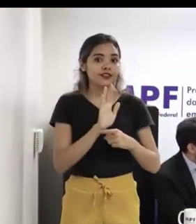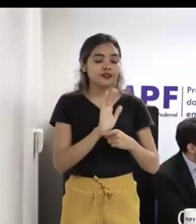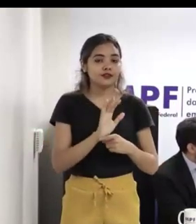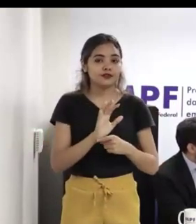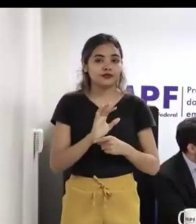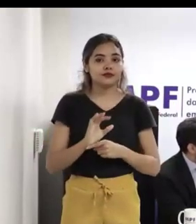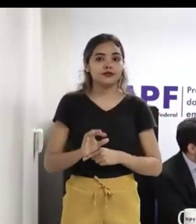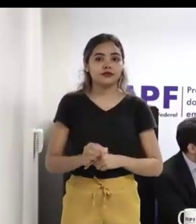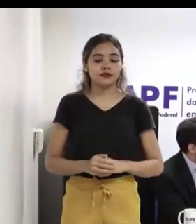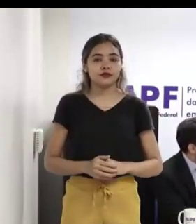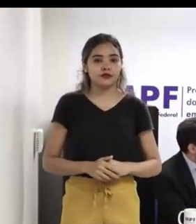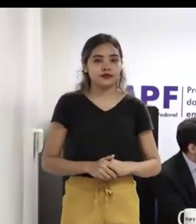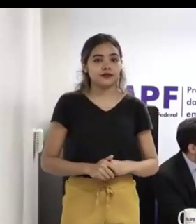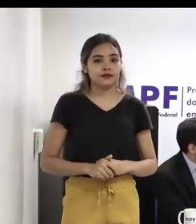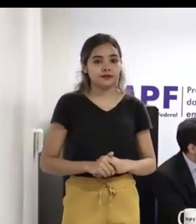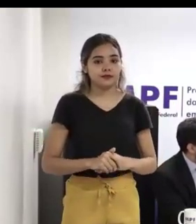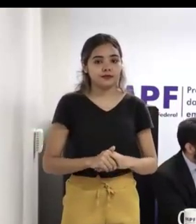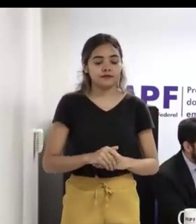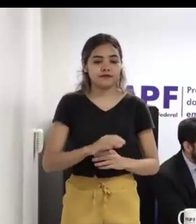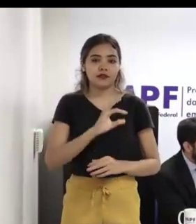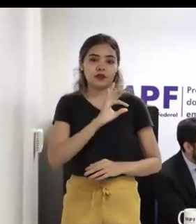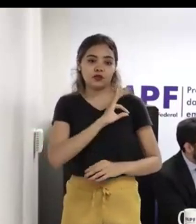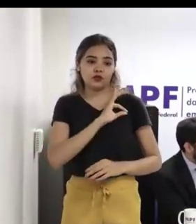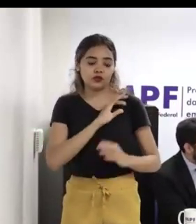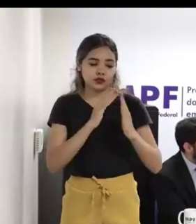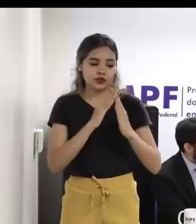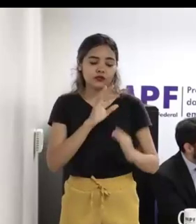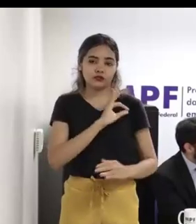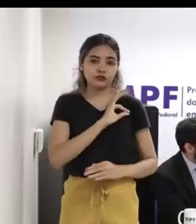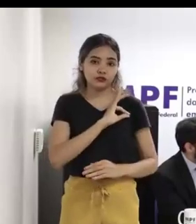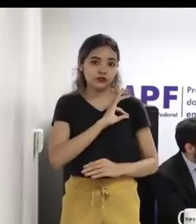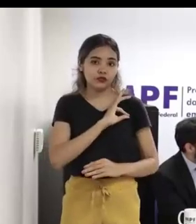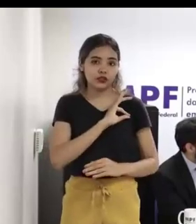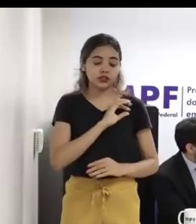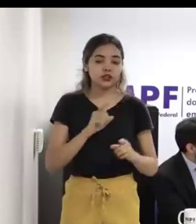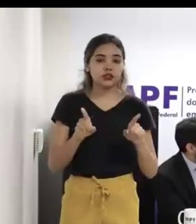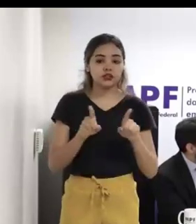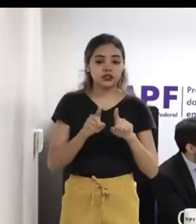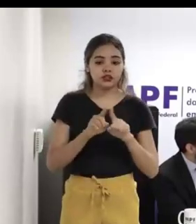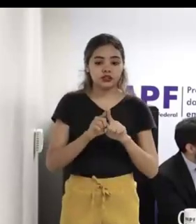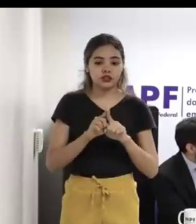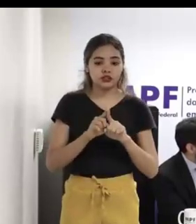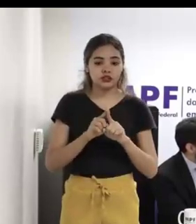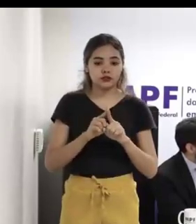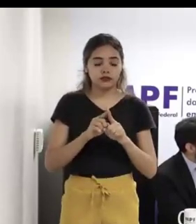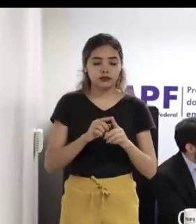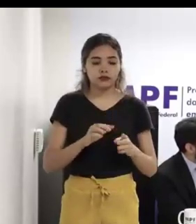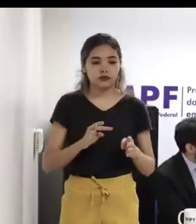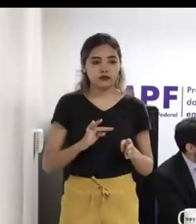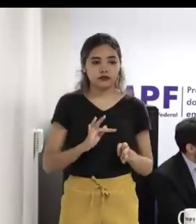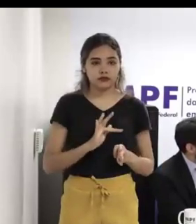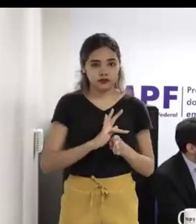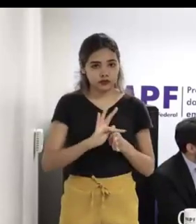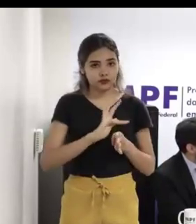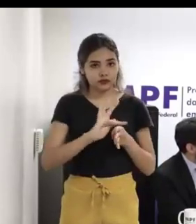Adolescente Né desde desde a delegacia promotorias a vara da da infância então nós